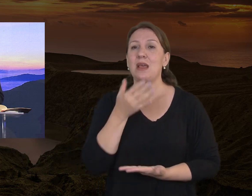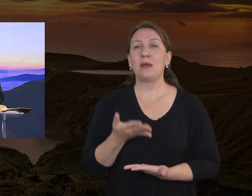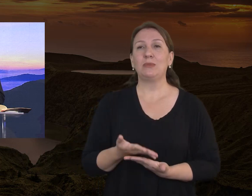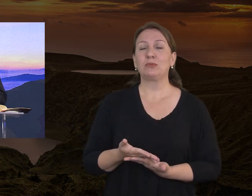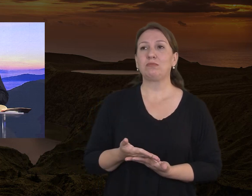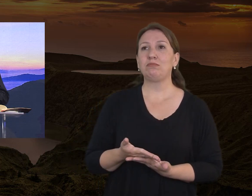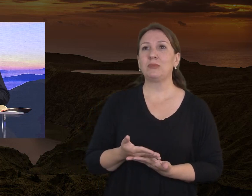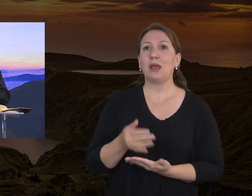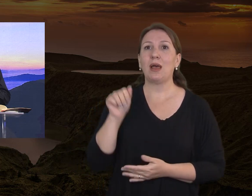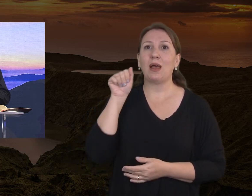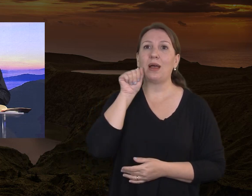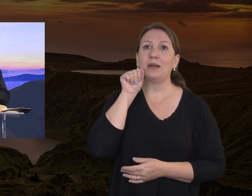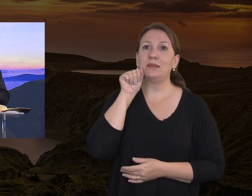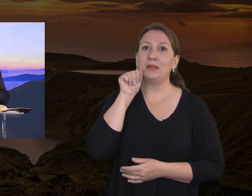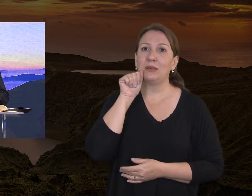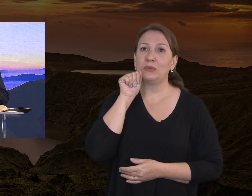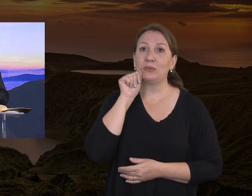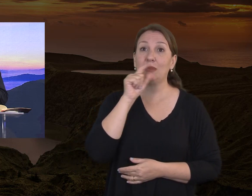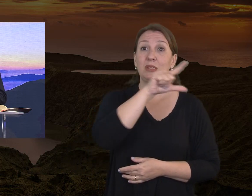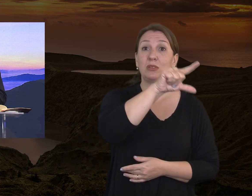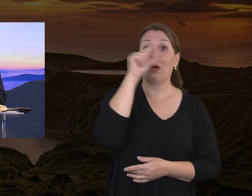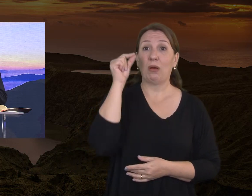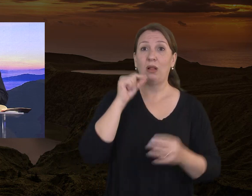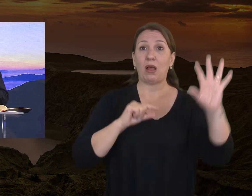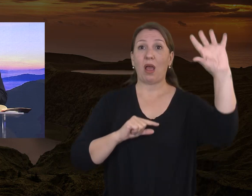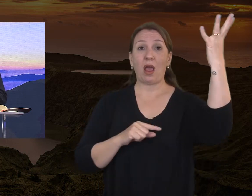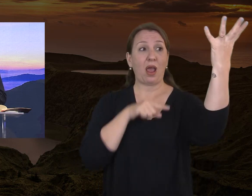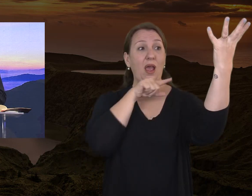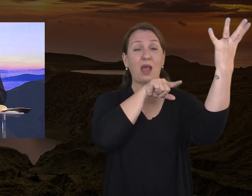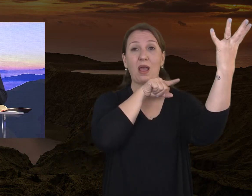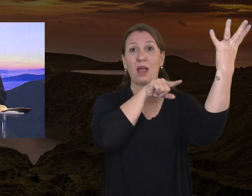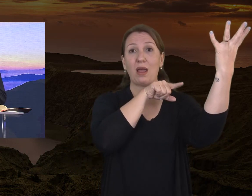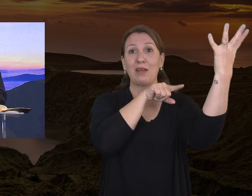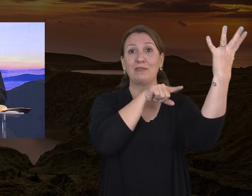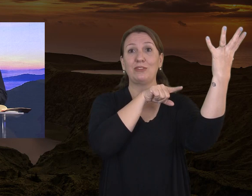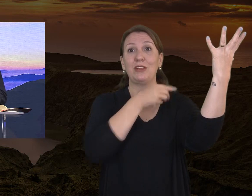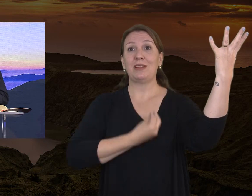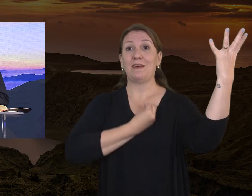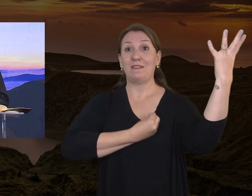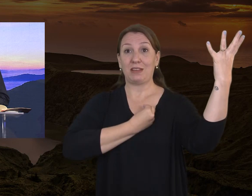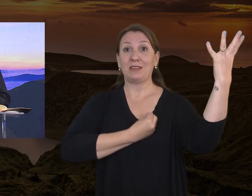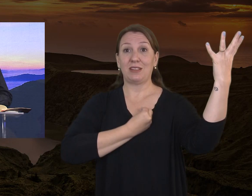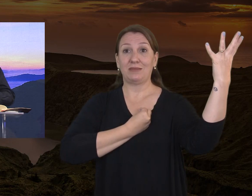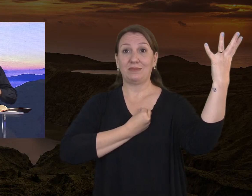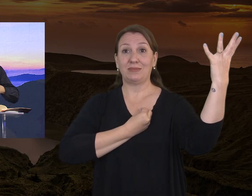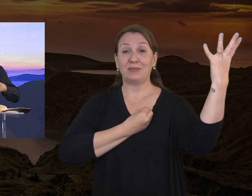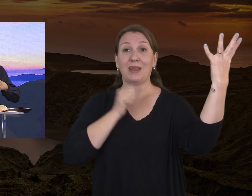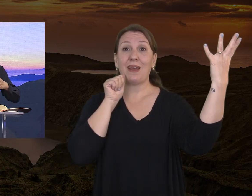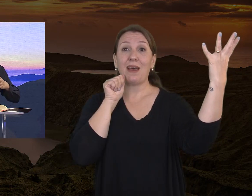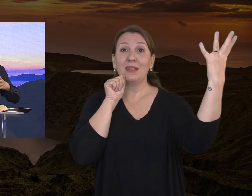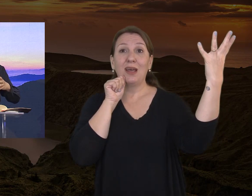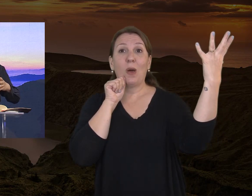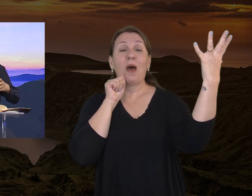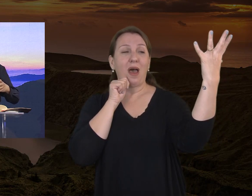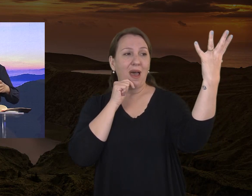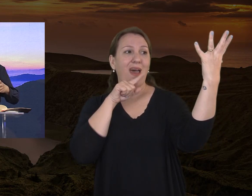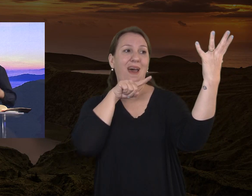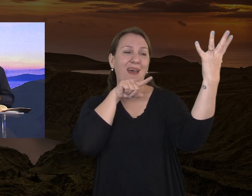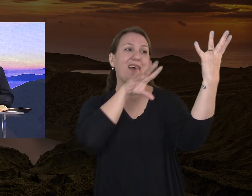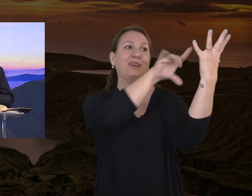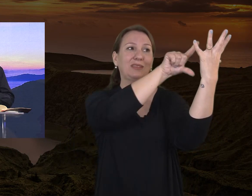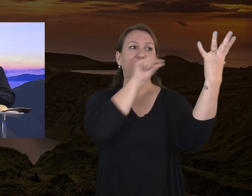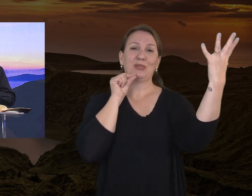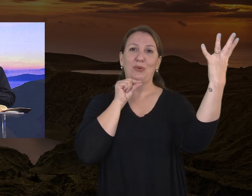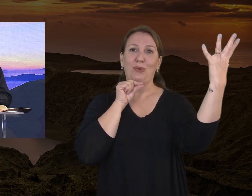da vida, e então a vida de Deus, o próprio Deus, passaria a viver dentro do homem, e o homem estaria